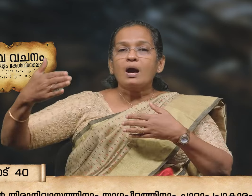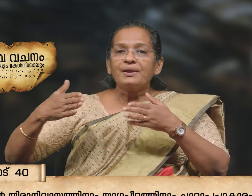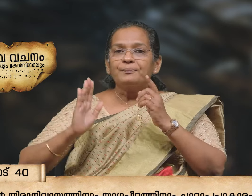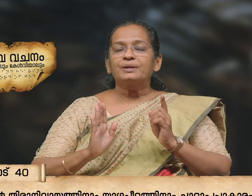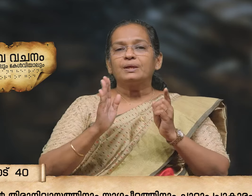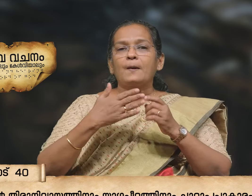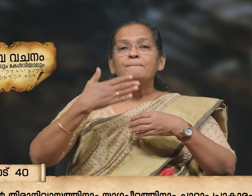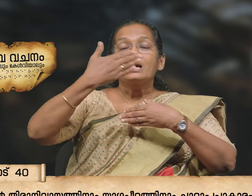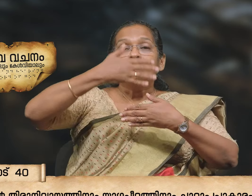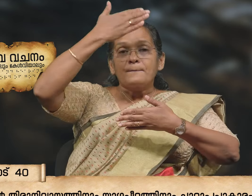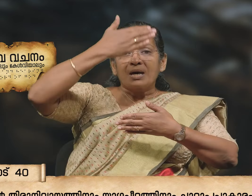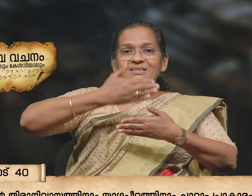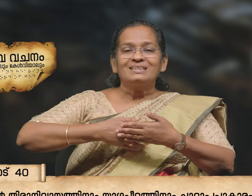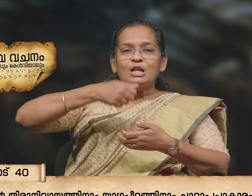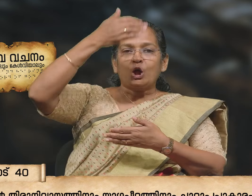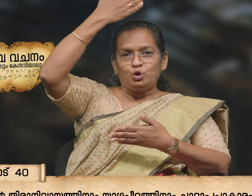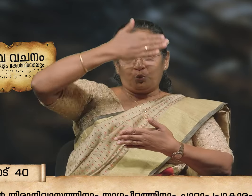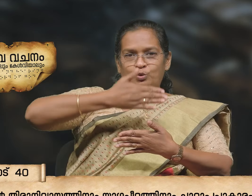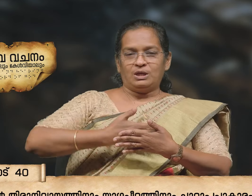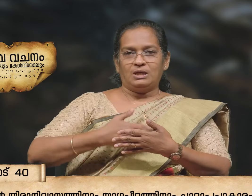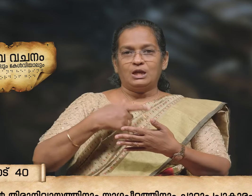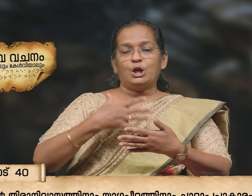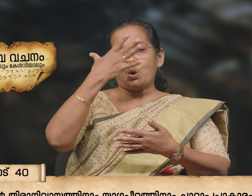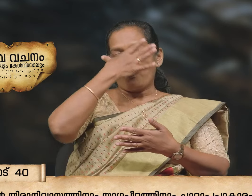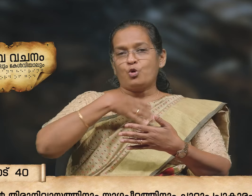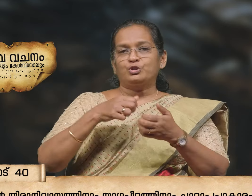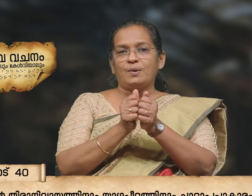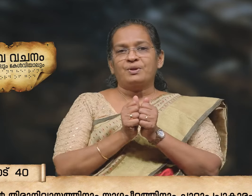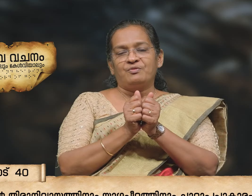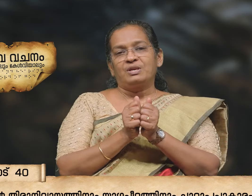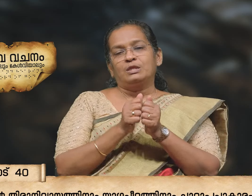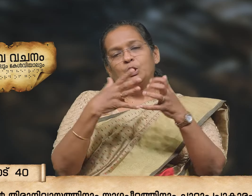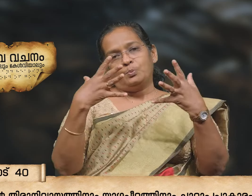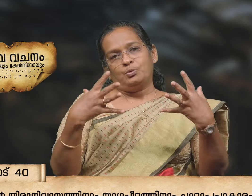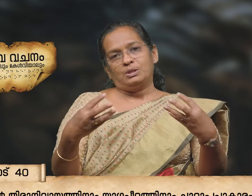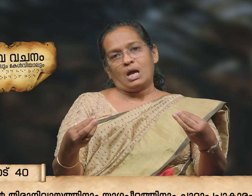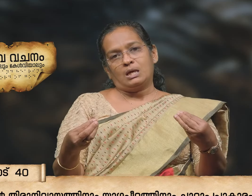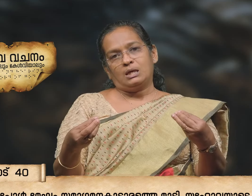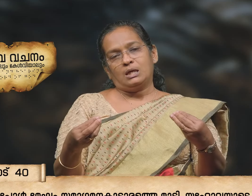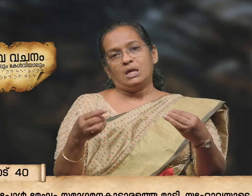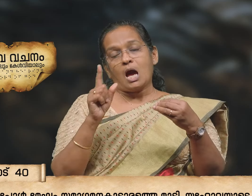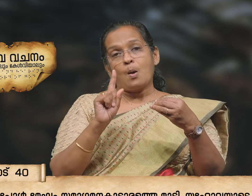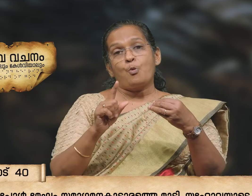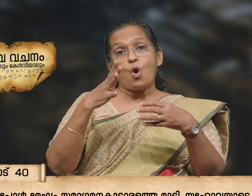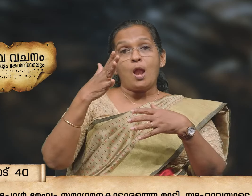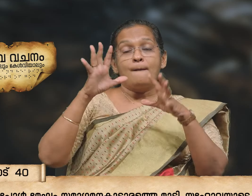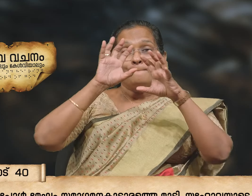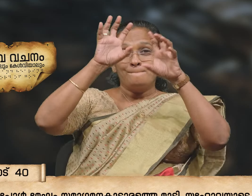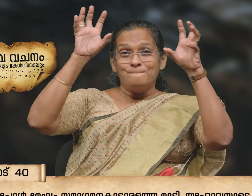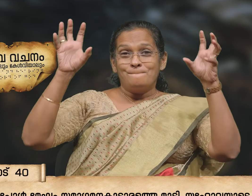പ്രാകാരവാതിലിൻ്റെ മറശീല തൂക്കി. ഇങ്ങനെ മോശ പ്രവൃത്തി പൂർത്തിയാക്കി. അപ്പോൾ മേഘം